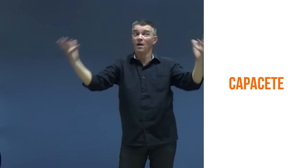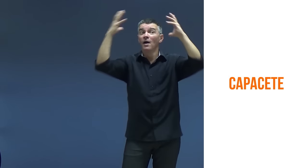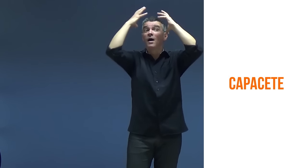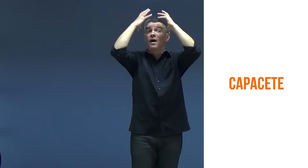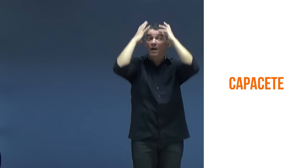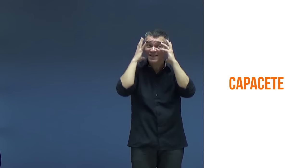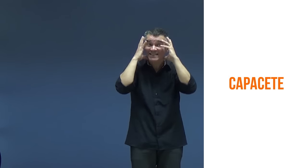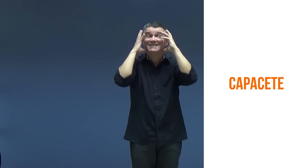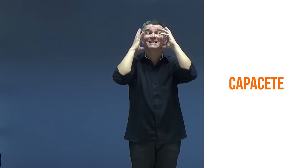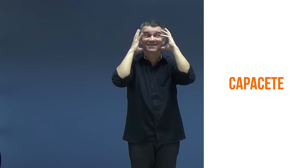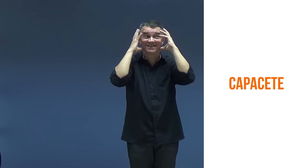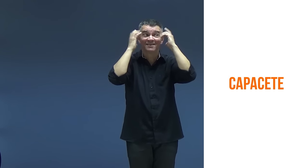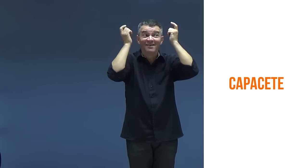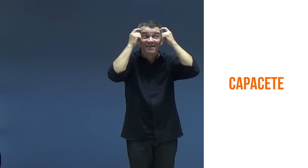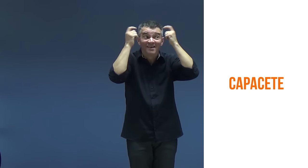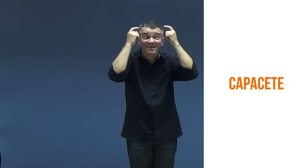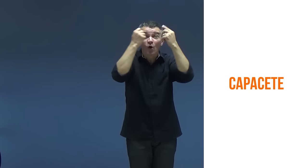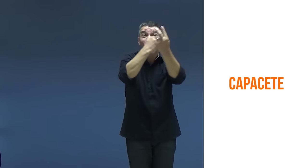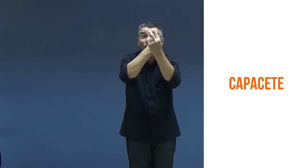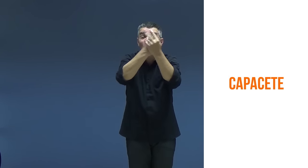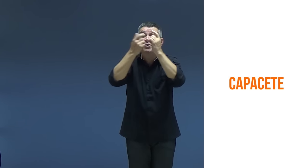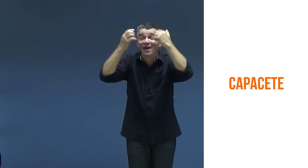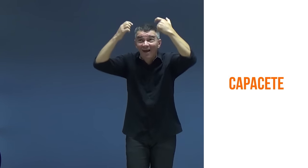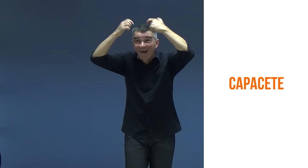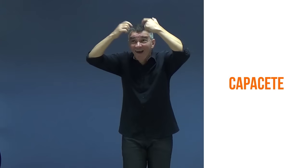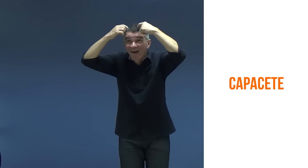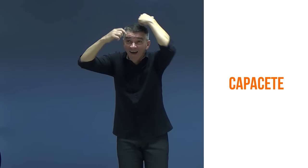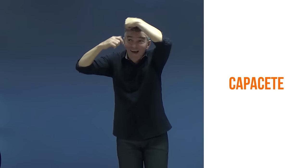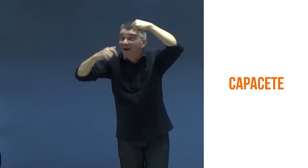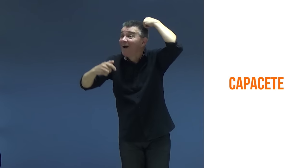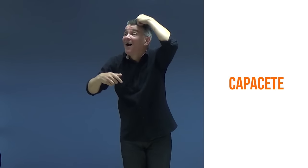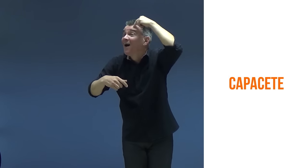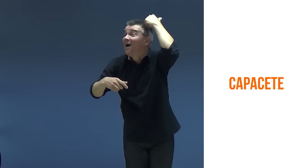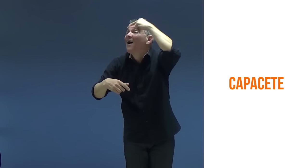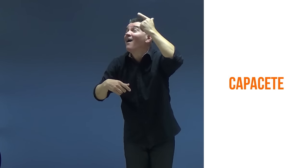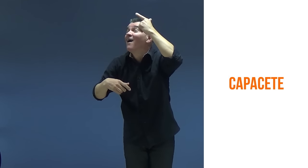O capacete pra cuidar da sua mente.